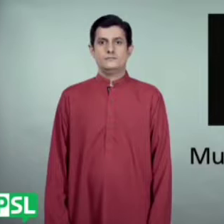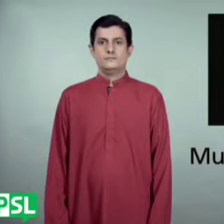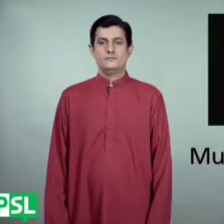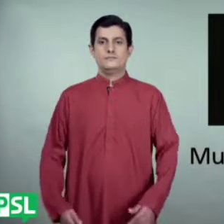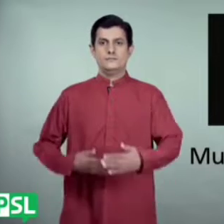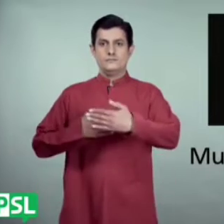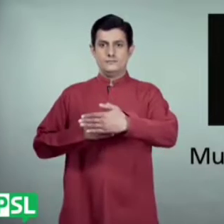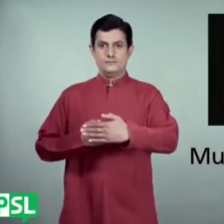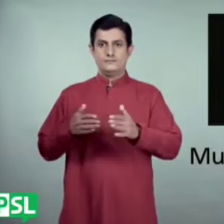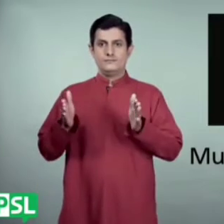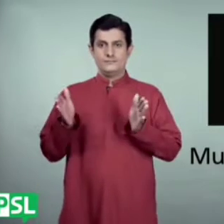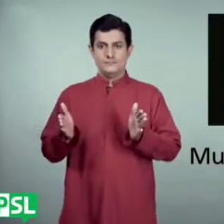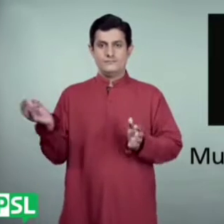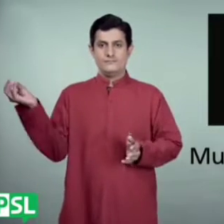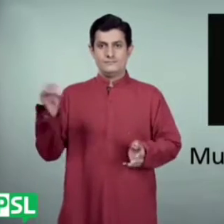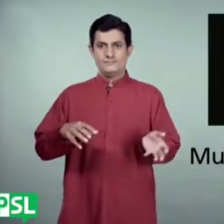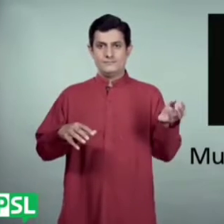ملٹی یوز کارٹن,